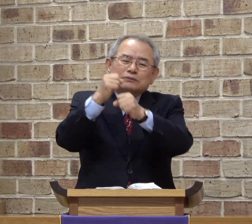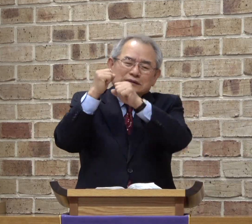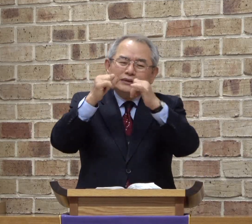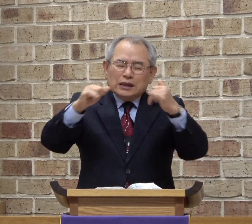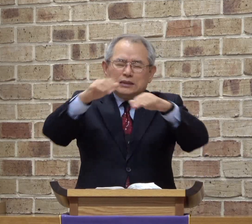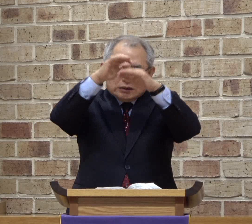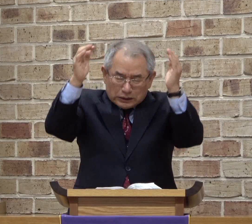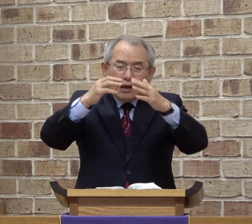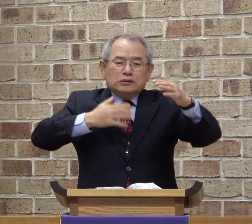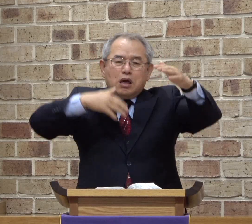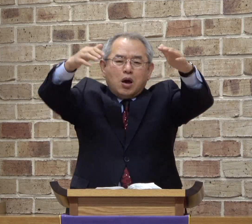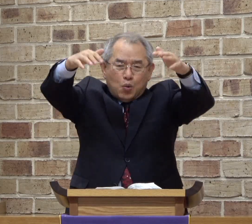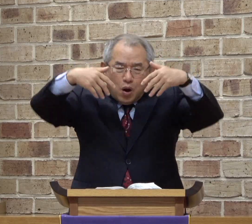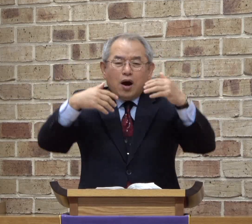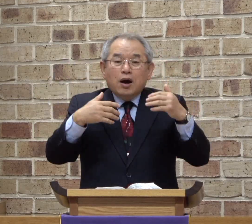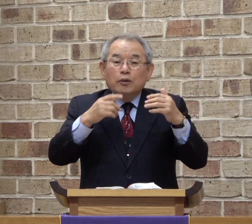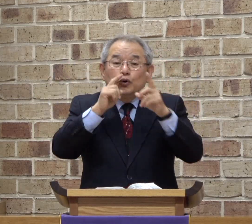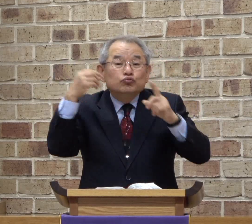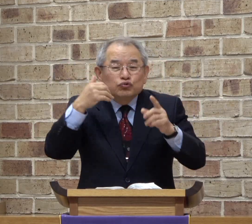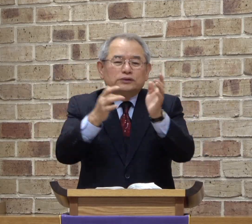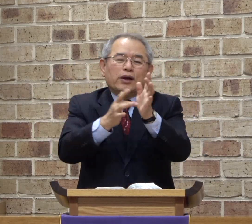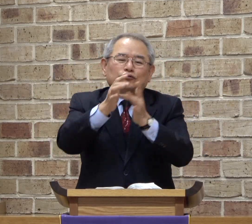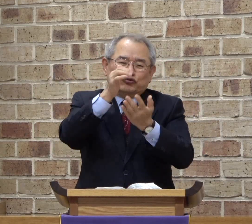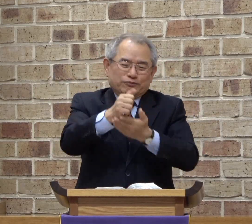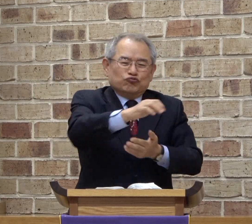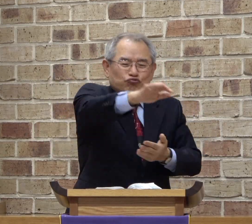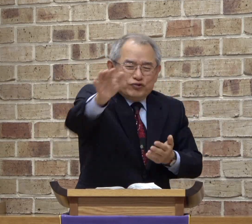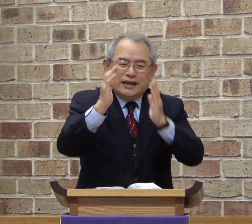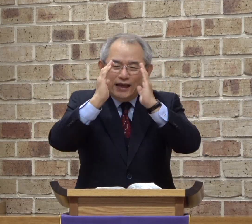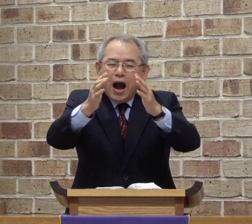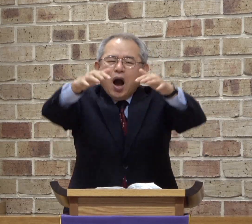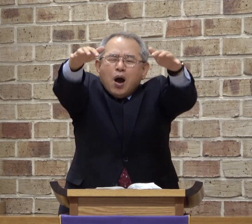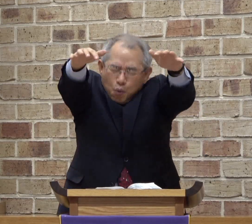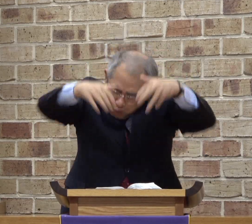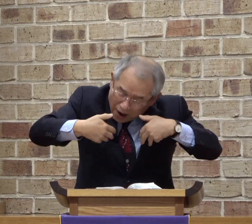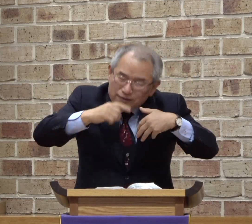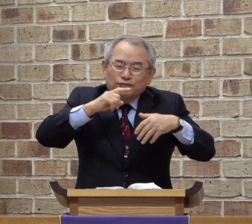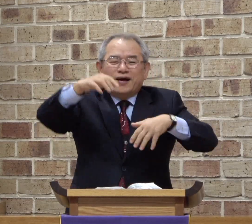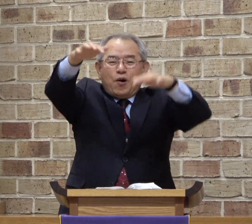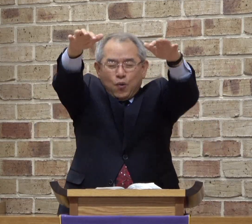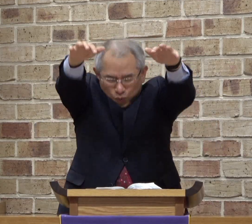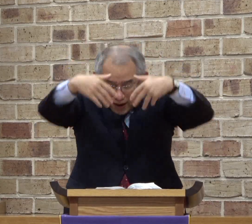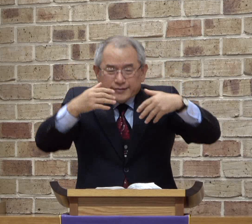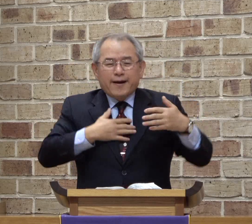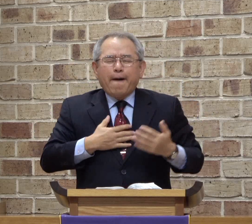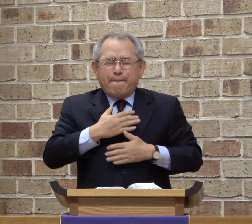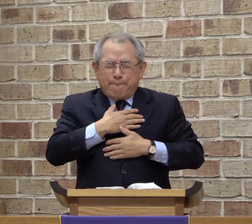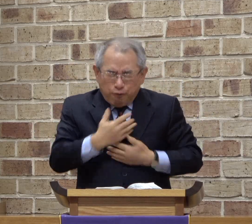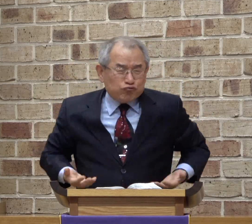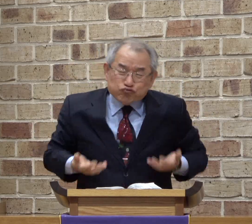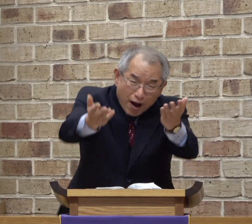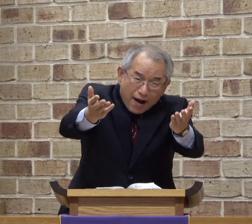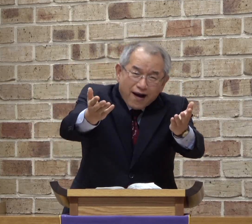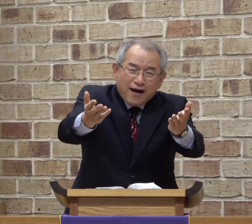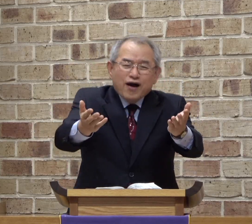육체적으로 병든 사람들을 뜻하고요, 약을 먹어도 몸이 치유되지 않는 분들, 또한